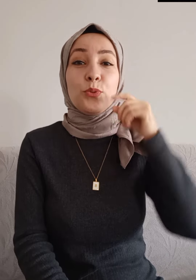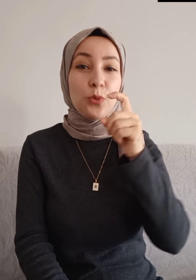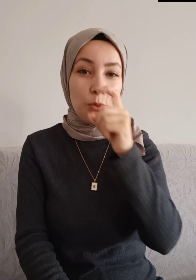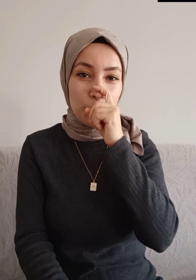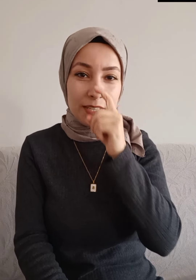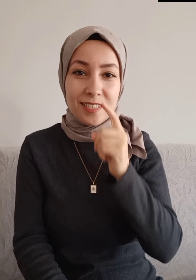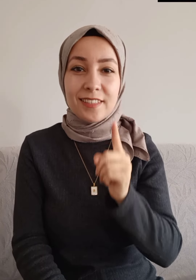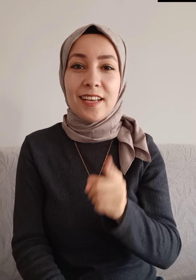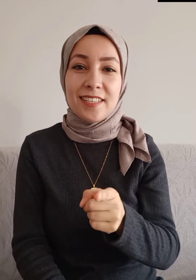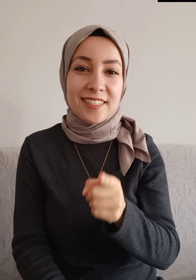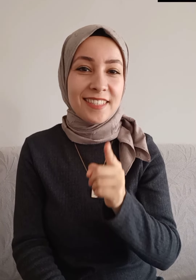ruhum Beşiktaş'sın